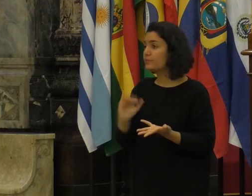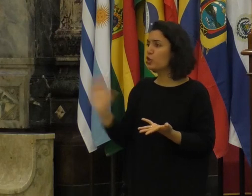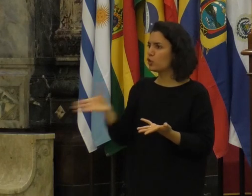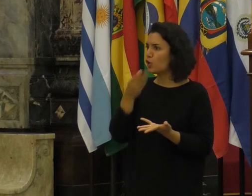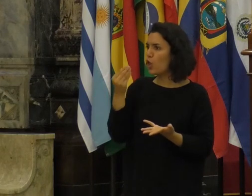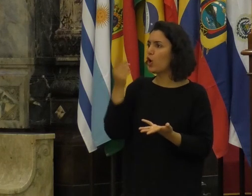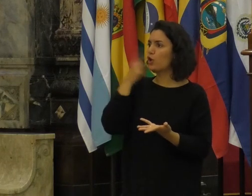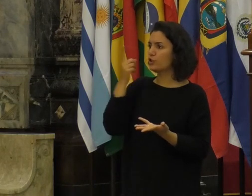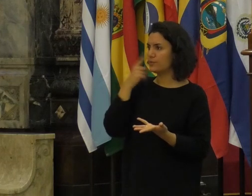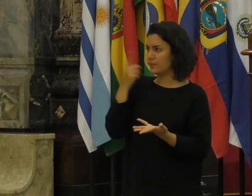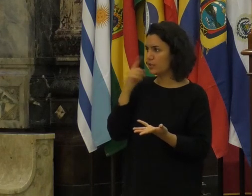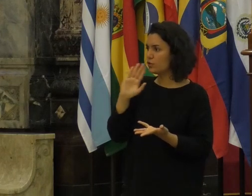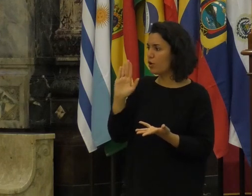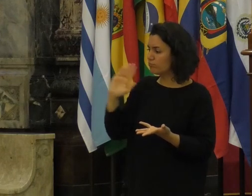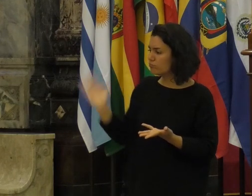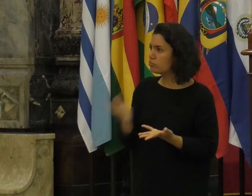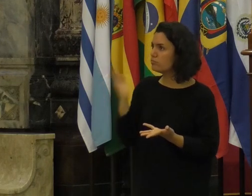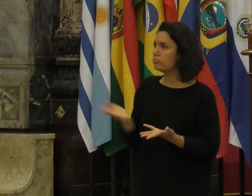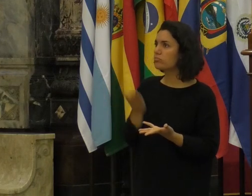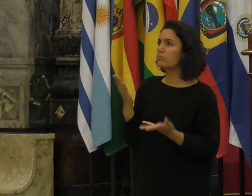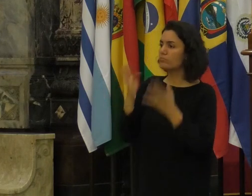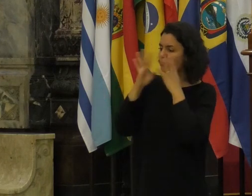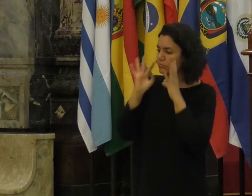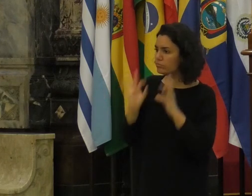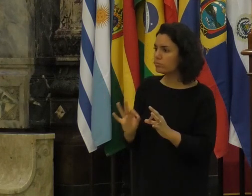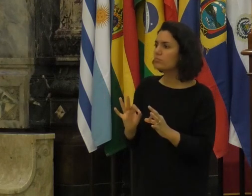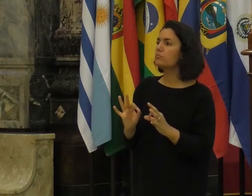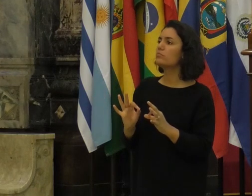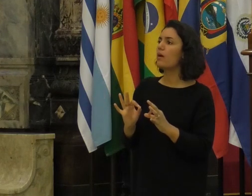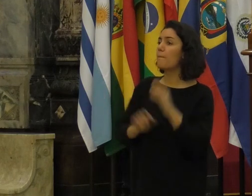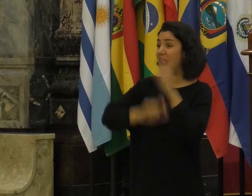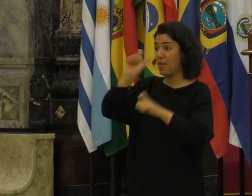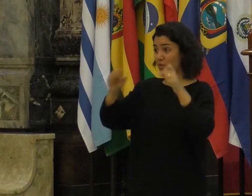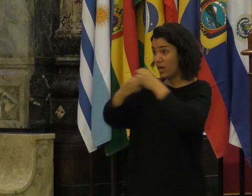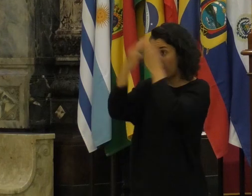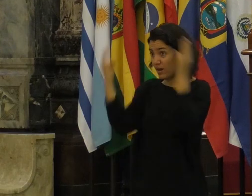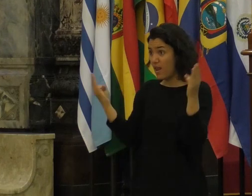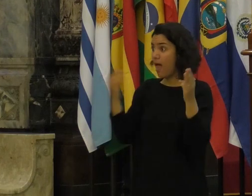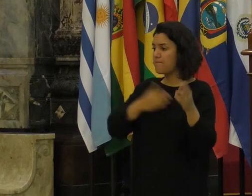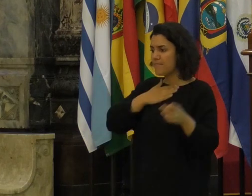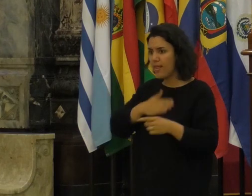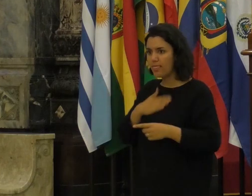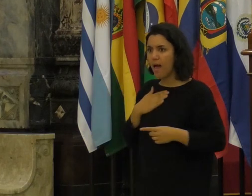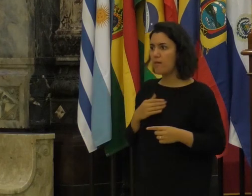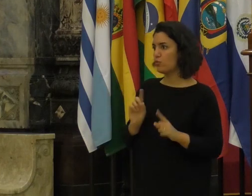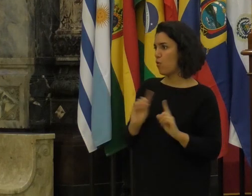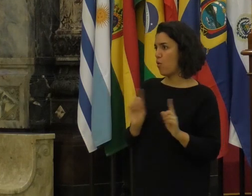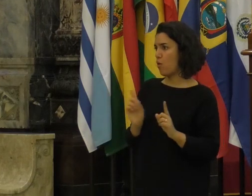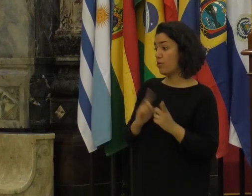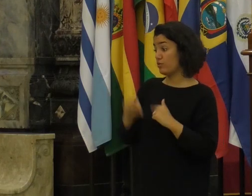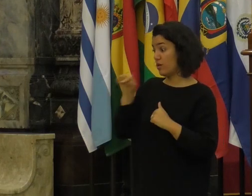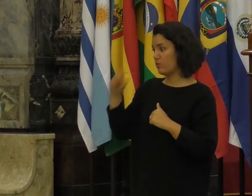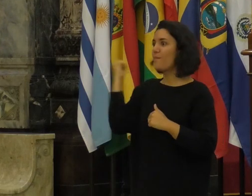conocimiento producido está destinado al bienestar de las mayorías. Eso le da una gran pertinencia al modo